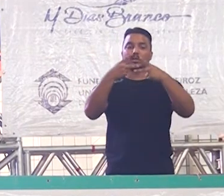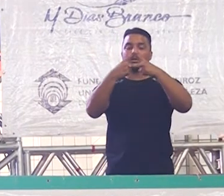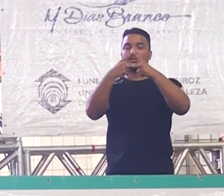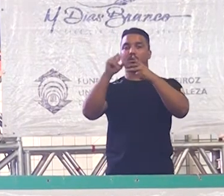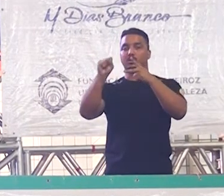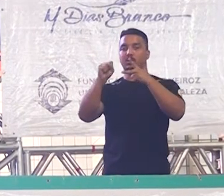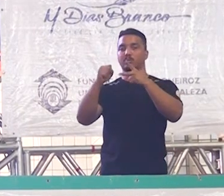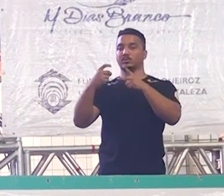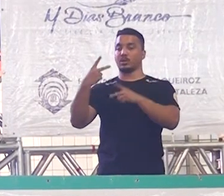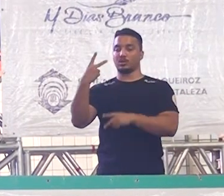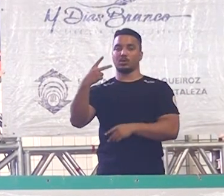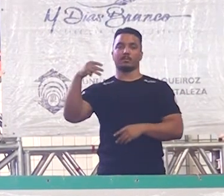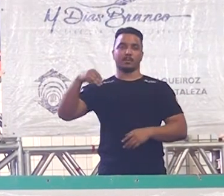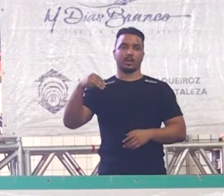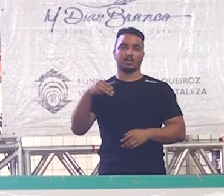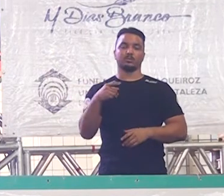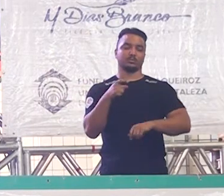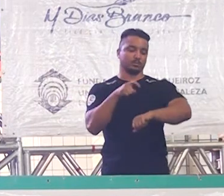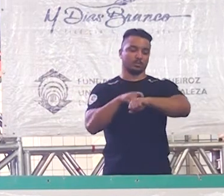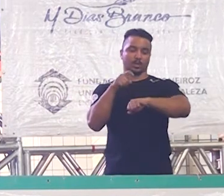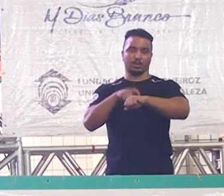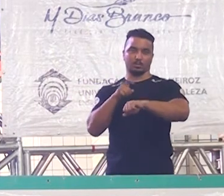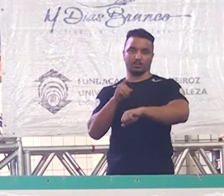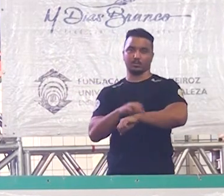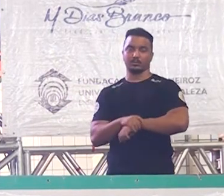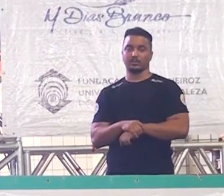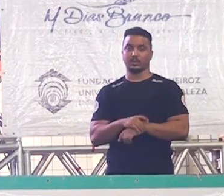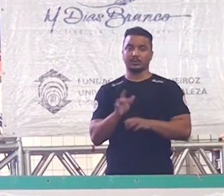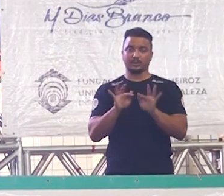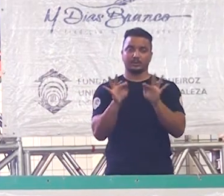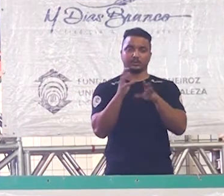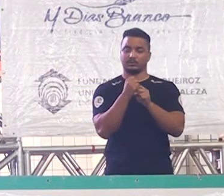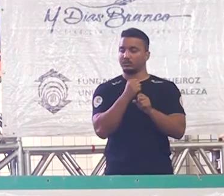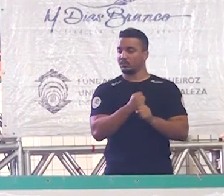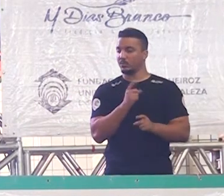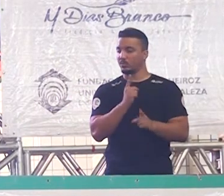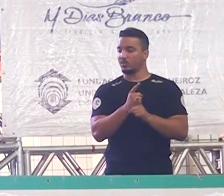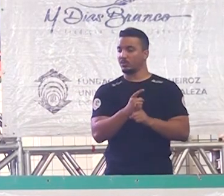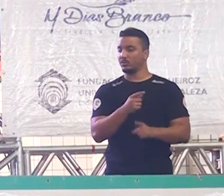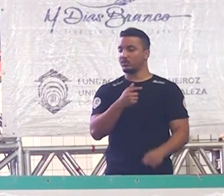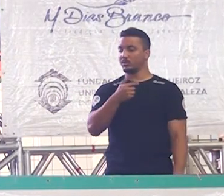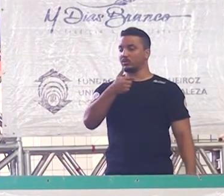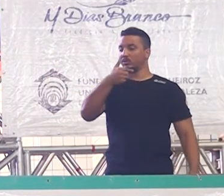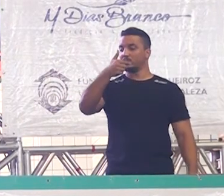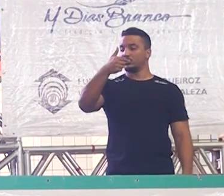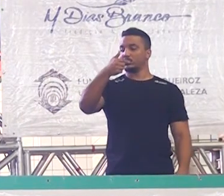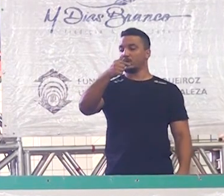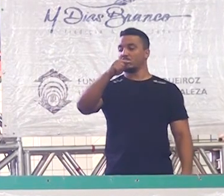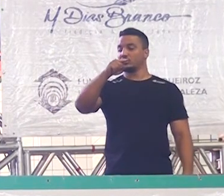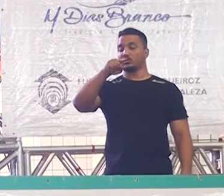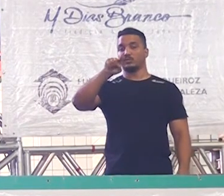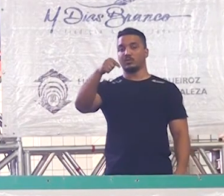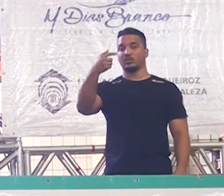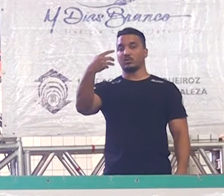ΔS, que é 2 metros, pelo tempo. Você faz a continha, você vai achar 7,2 por